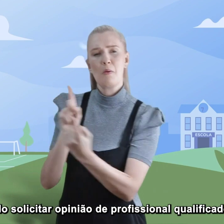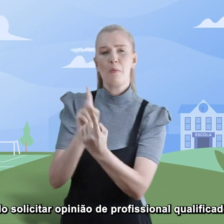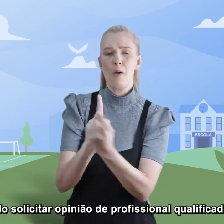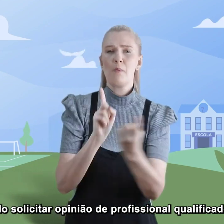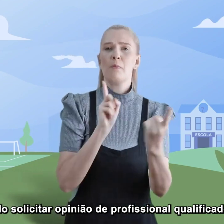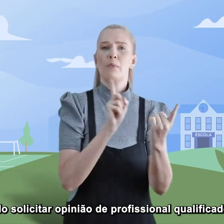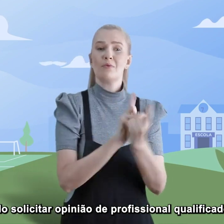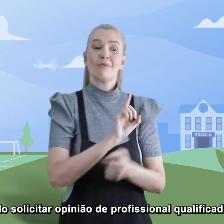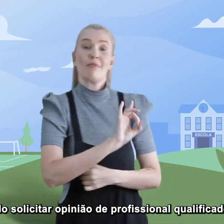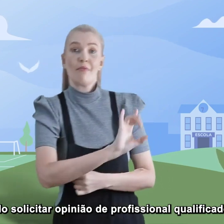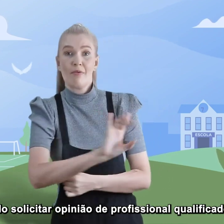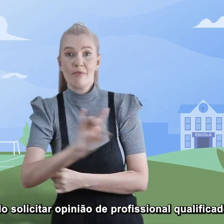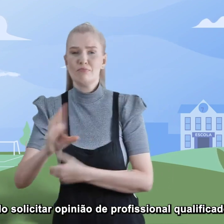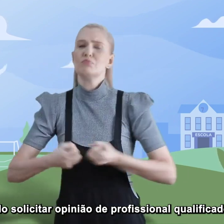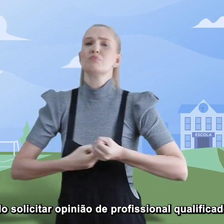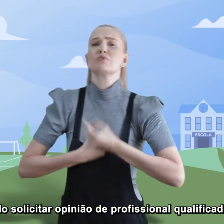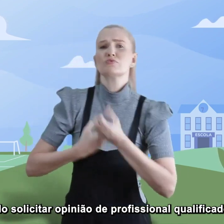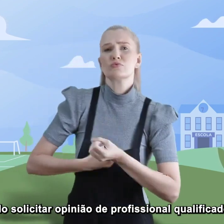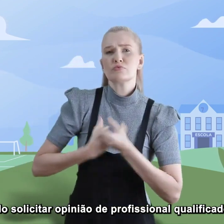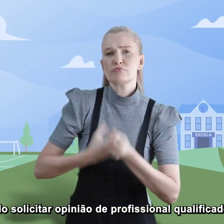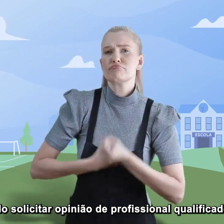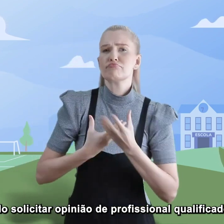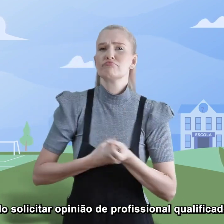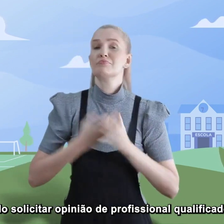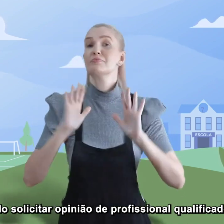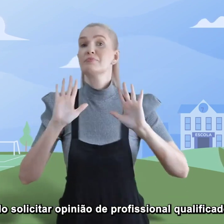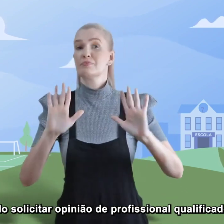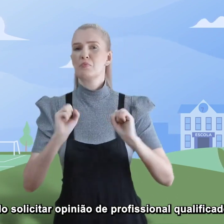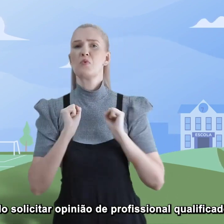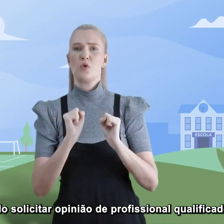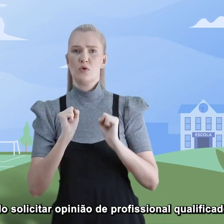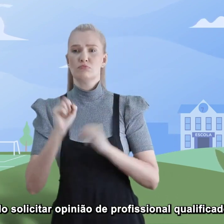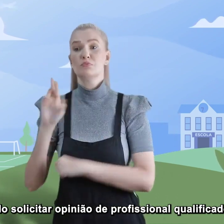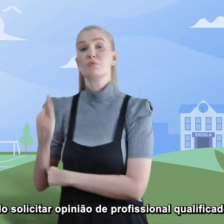podendo solicitar opinião de profissional qualificado.